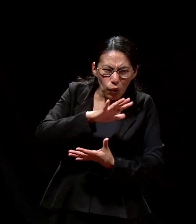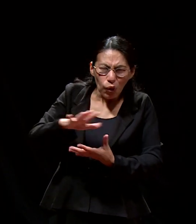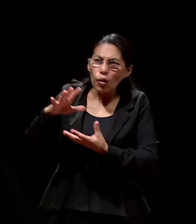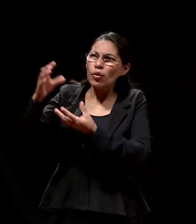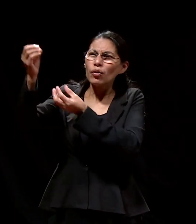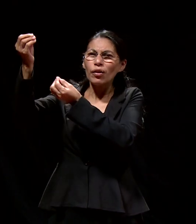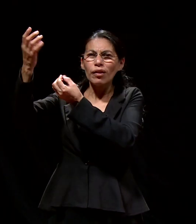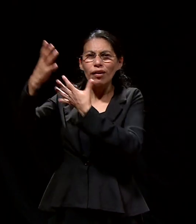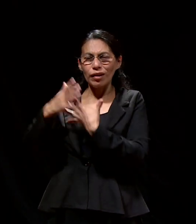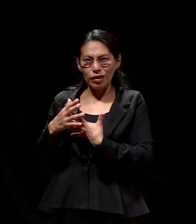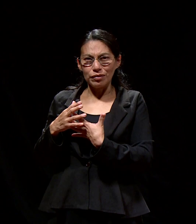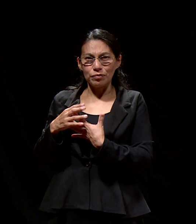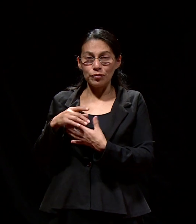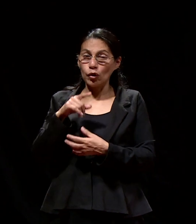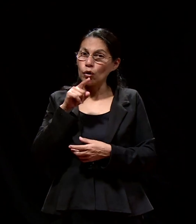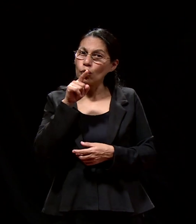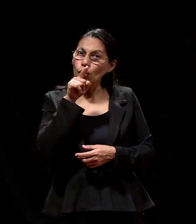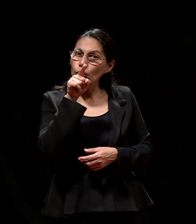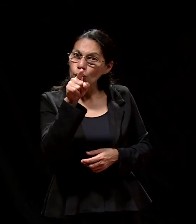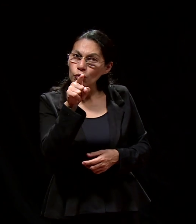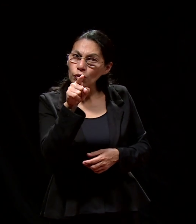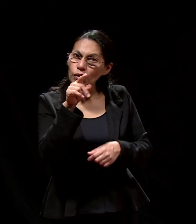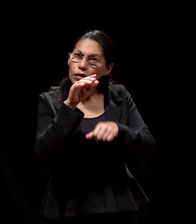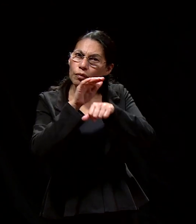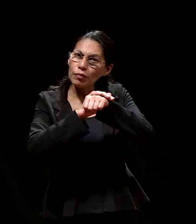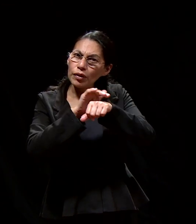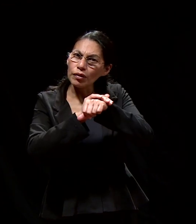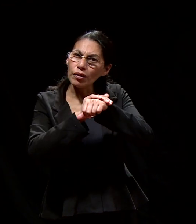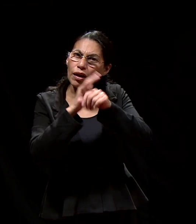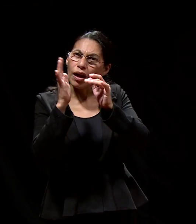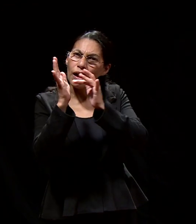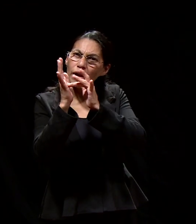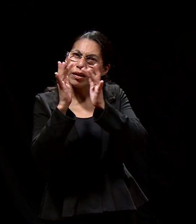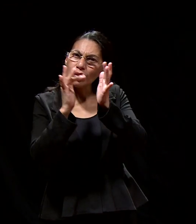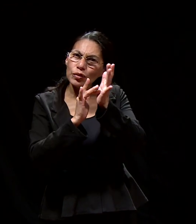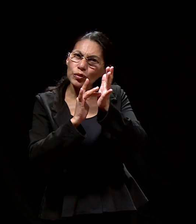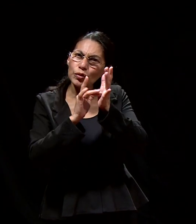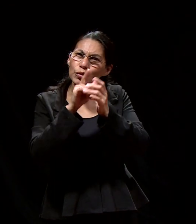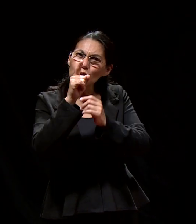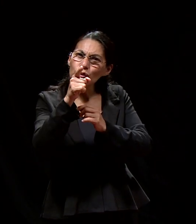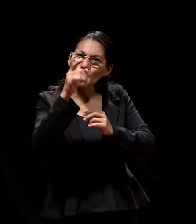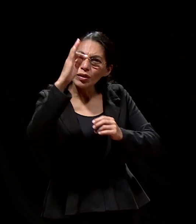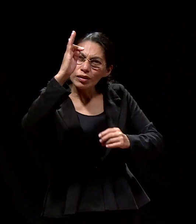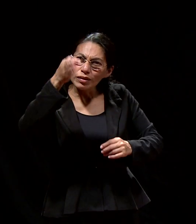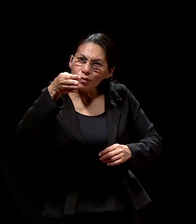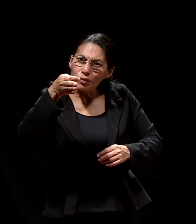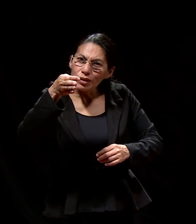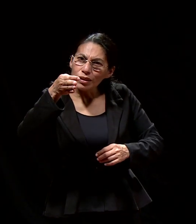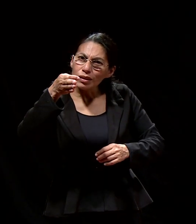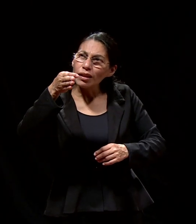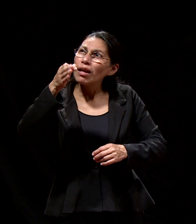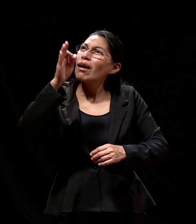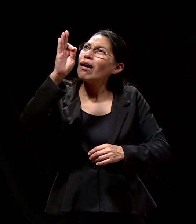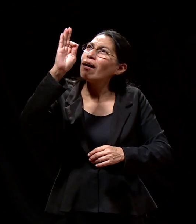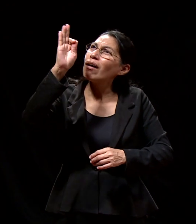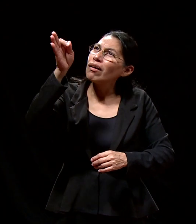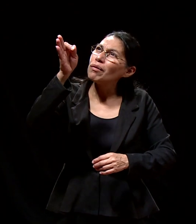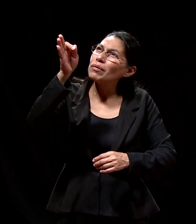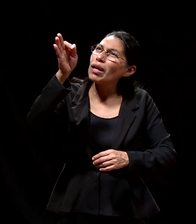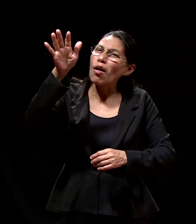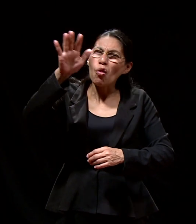todas las cosas cuando tú recibes a Jesús recibes todo lo demás por